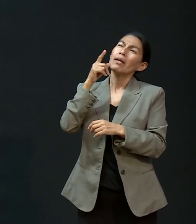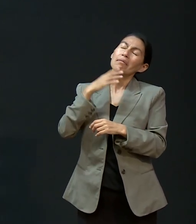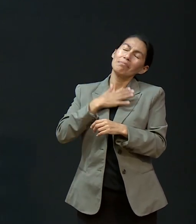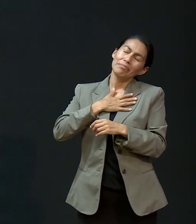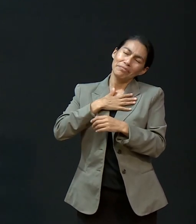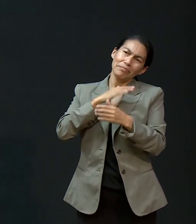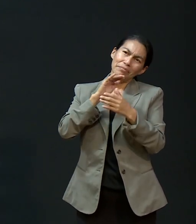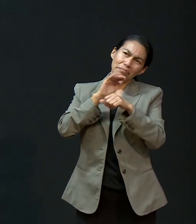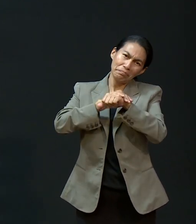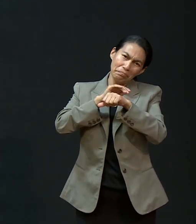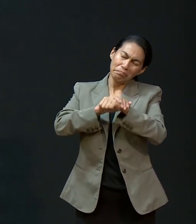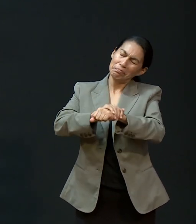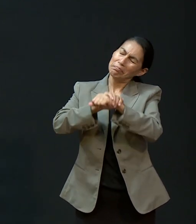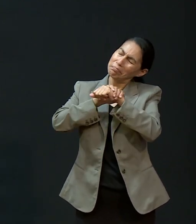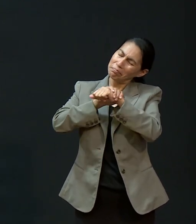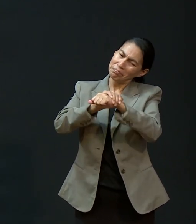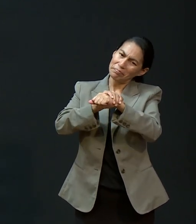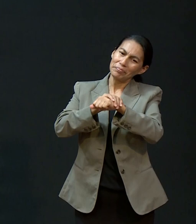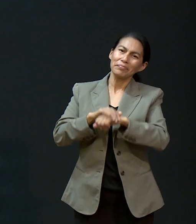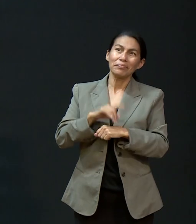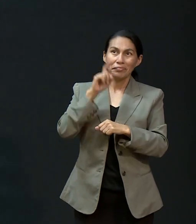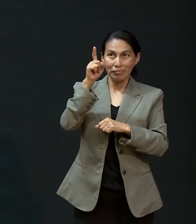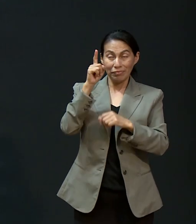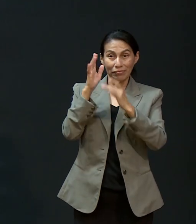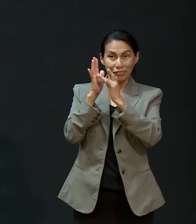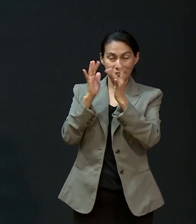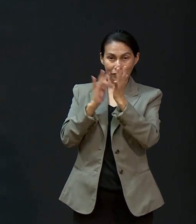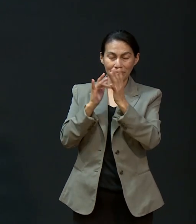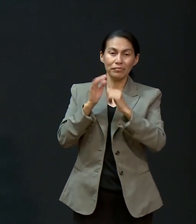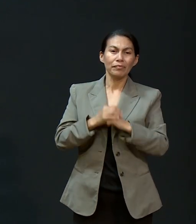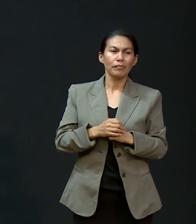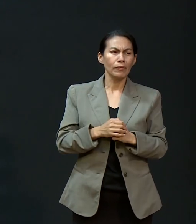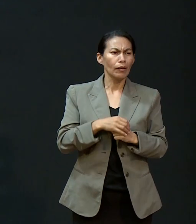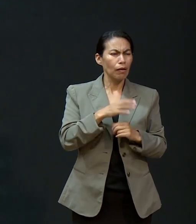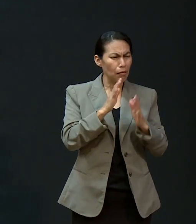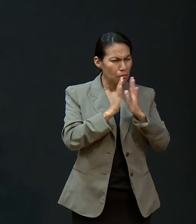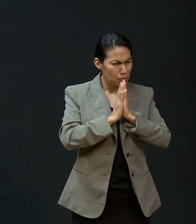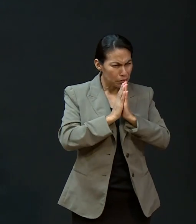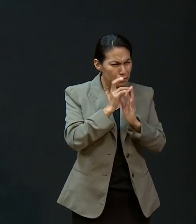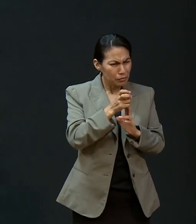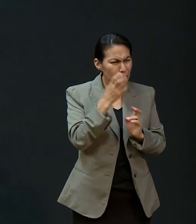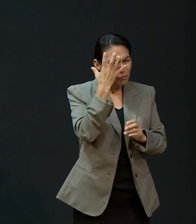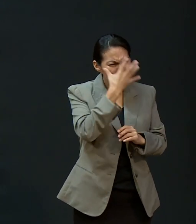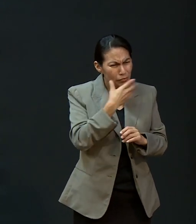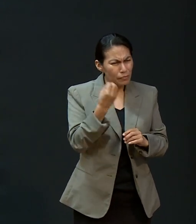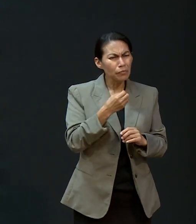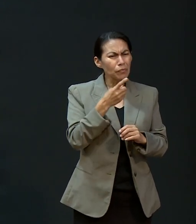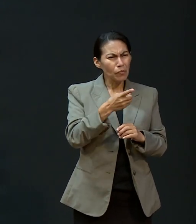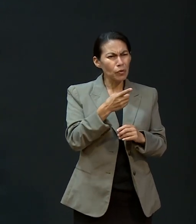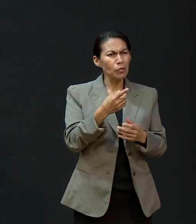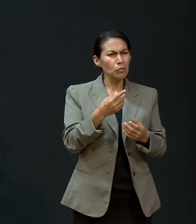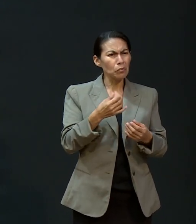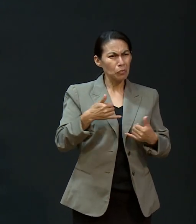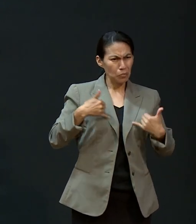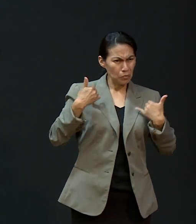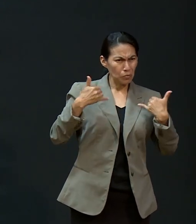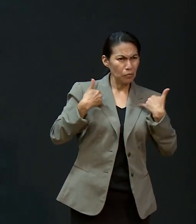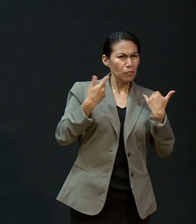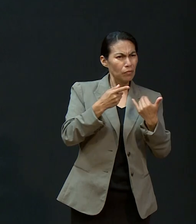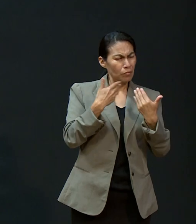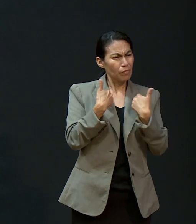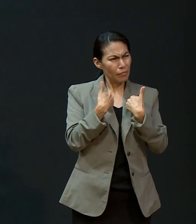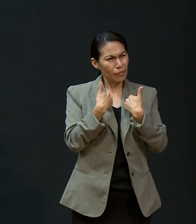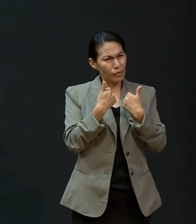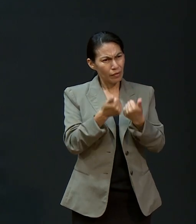pues, de mi mejor amigo, que, pues, es Jesús. amén, qué bonito, qué bonito. A lo largo de tu corta